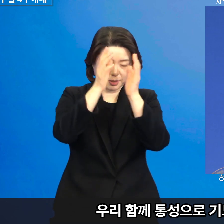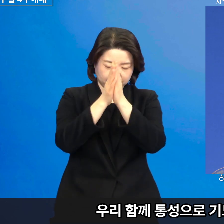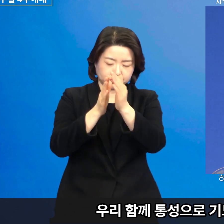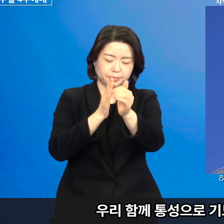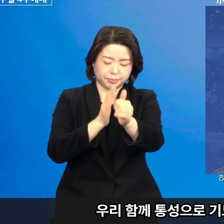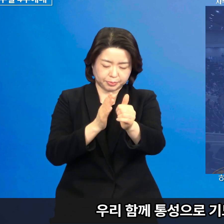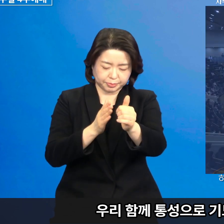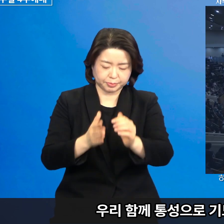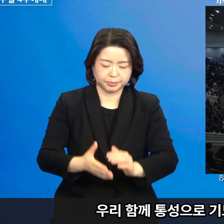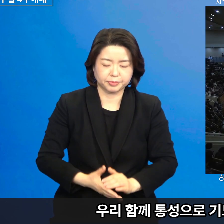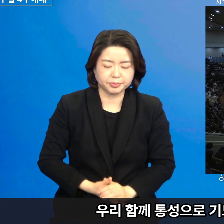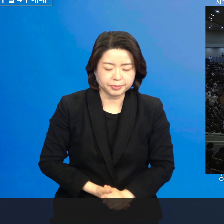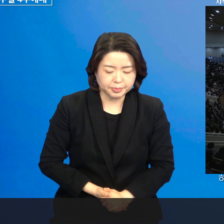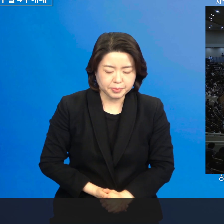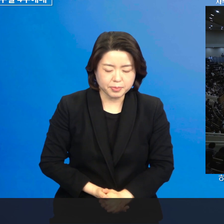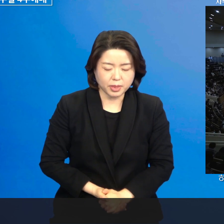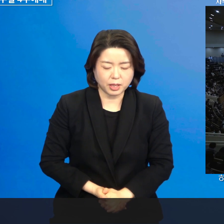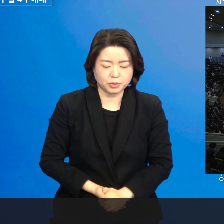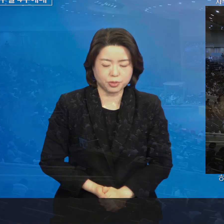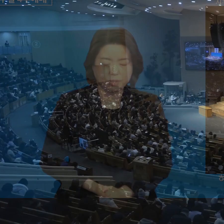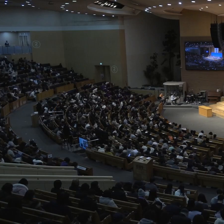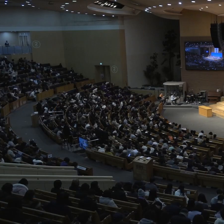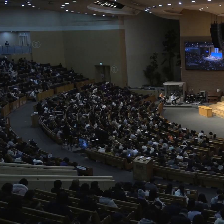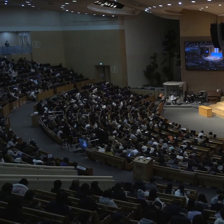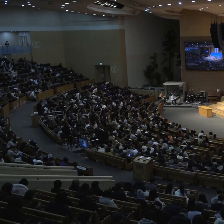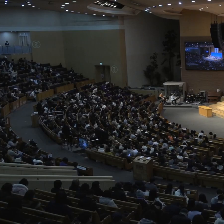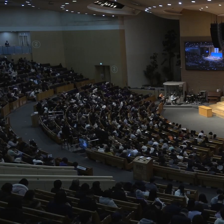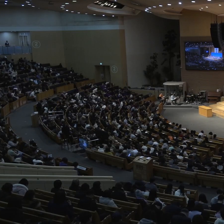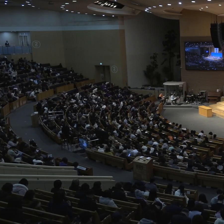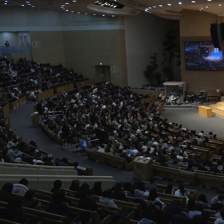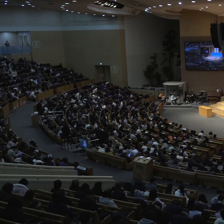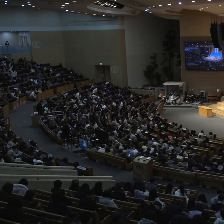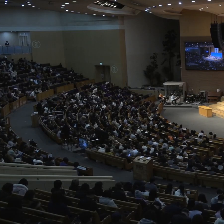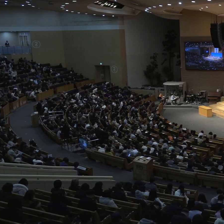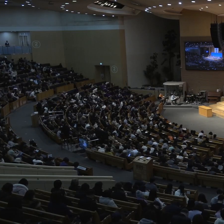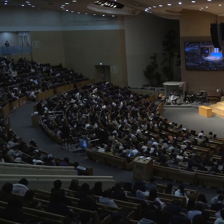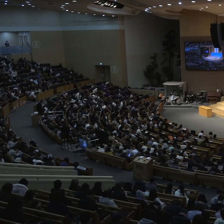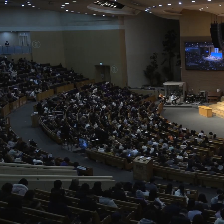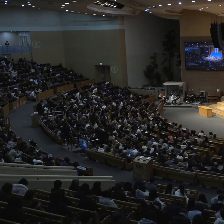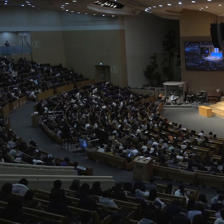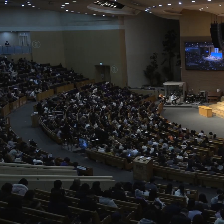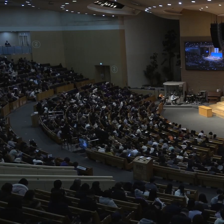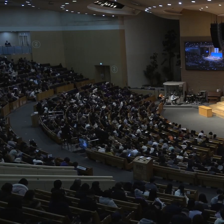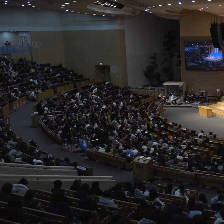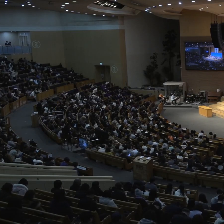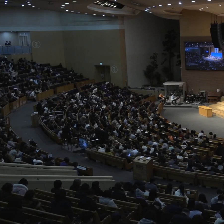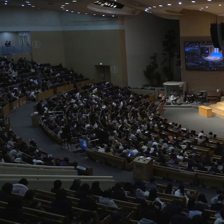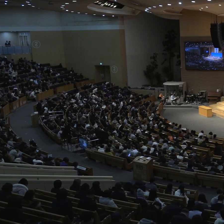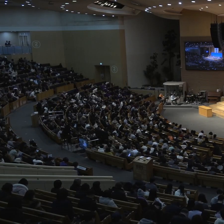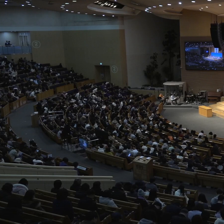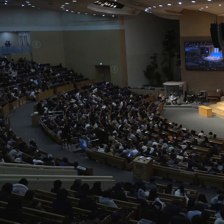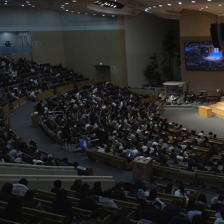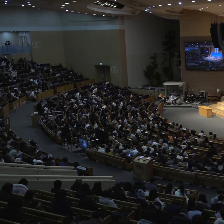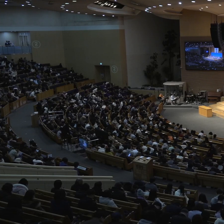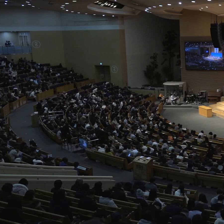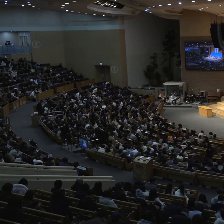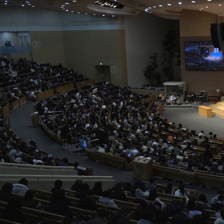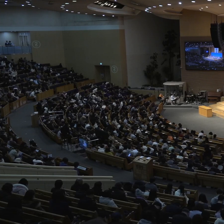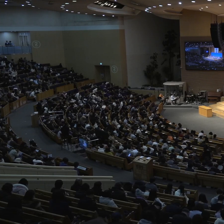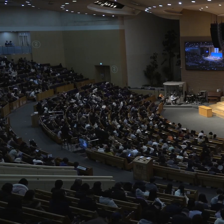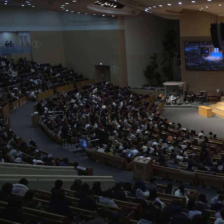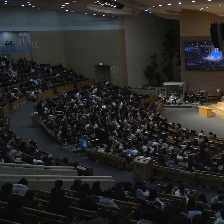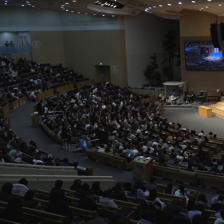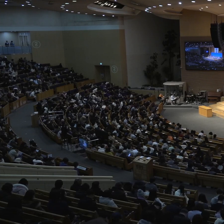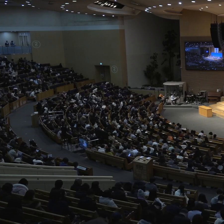하겠습니다. 살아계신 아버지 하나님 감사합니다. 오늘 우리에게 허락하신 아버지 하나님을 찬양합니다. 선한 의도만으로